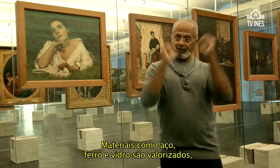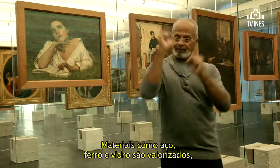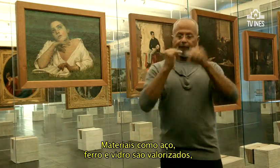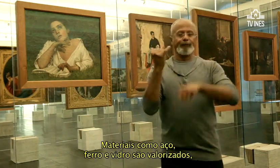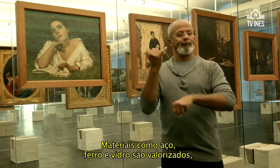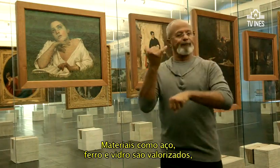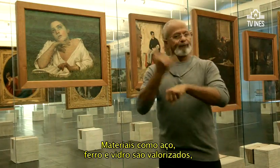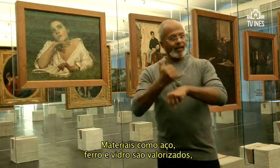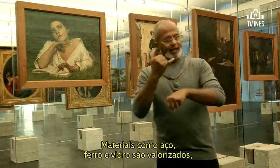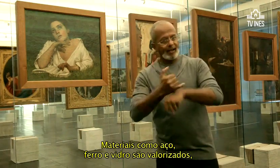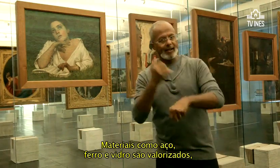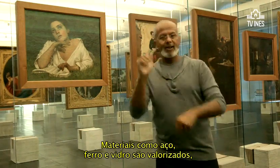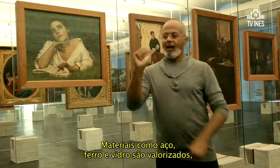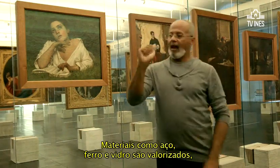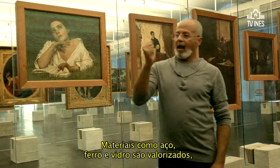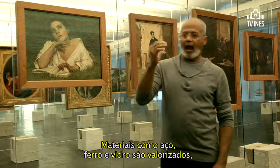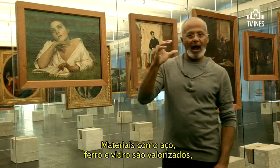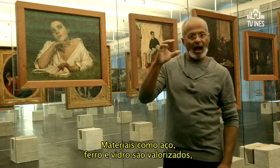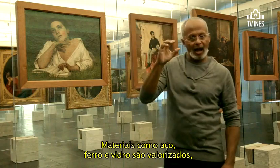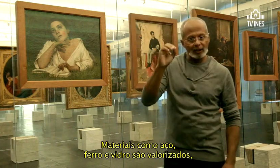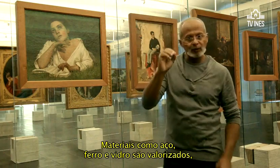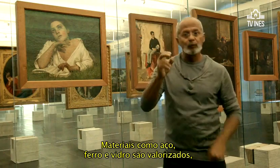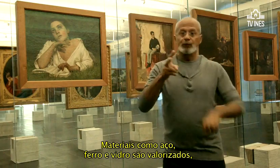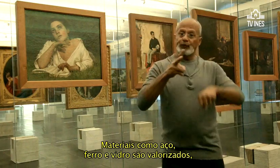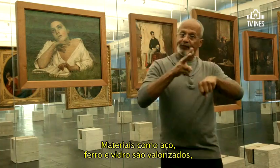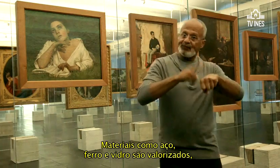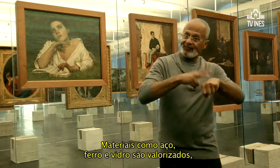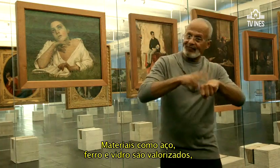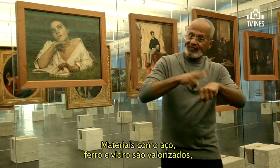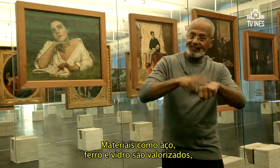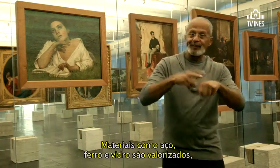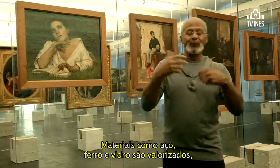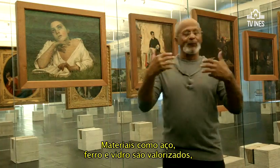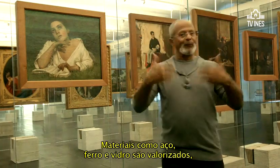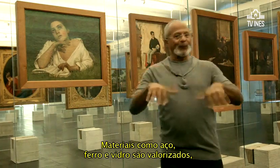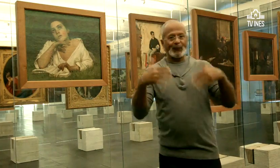Materiais como aço, ferro e vidro são valorizados,